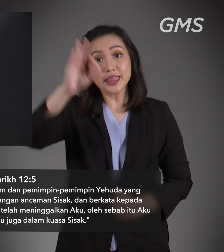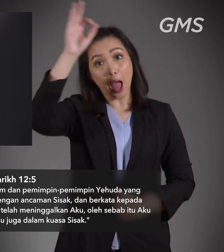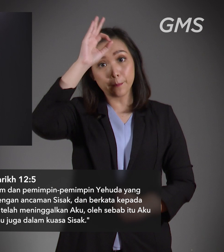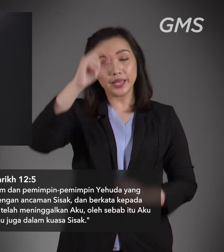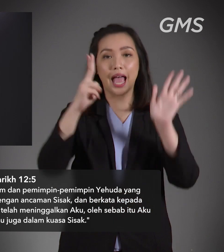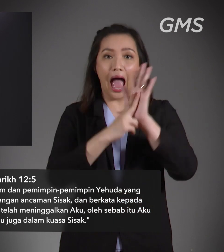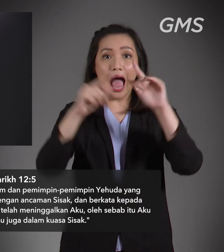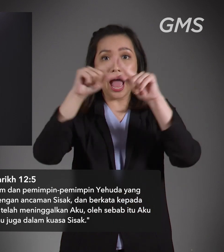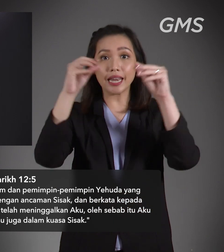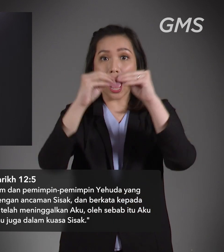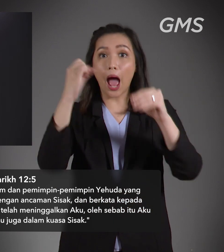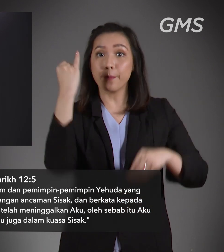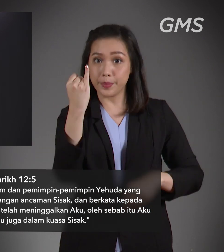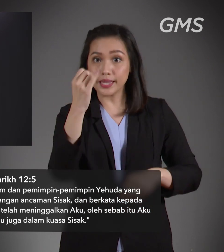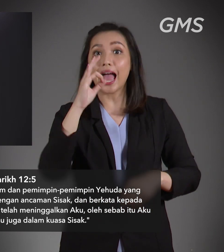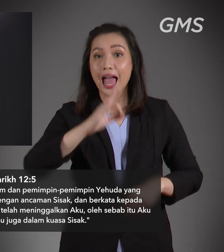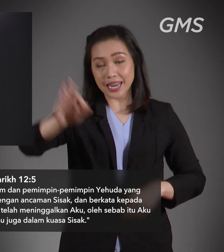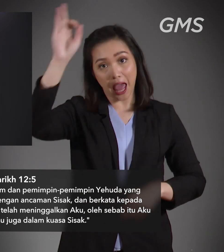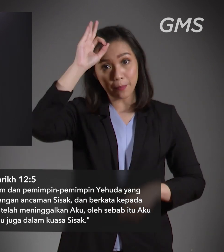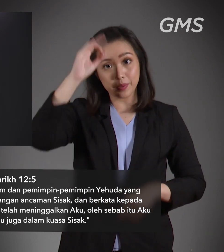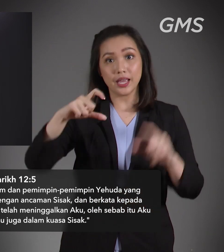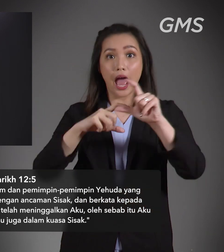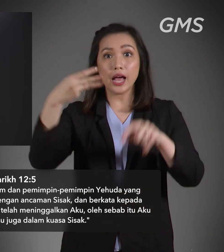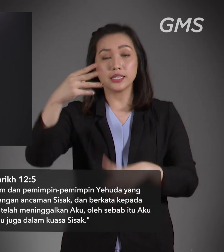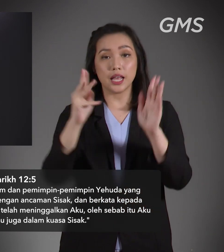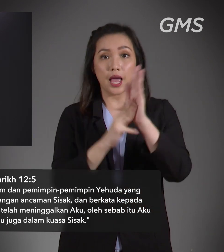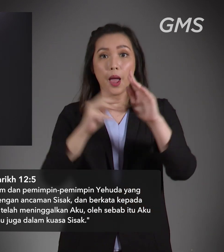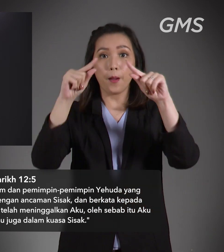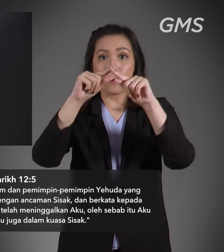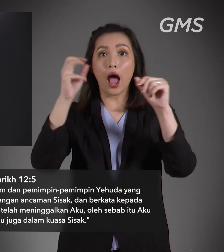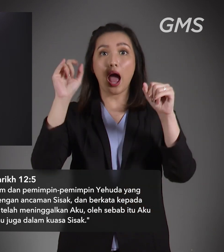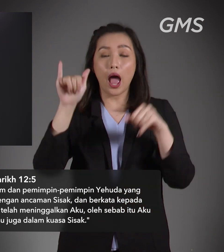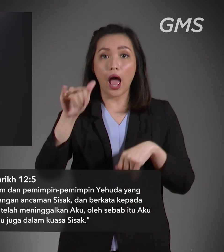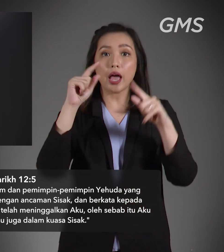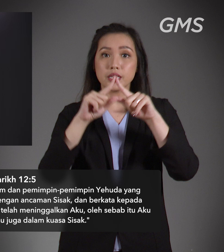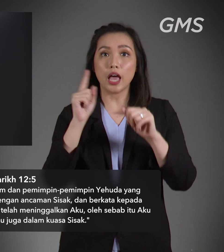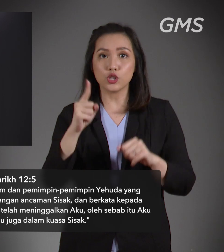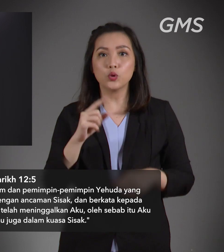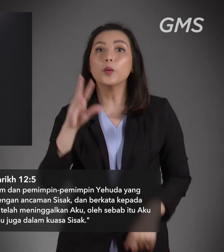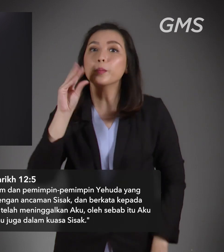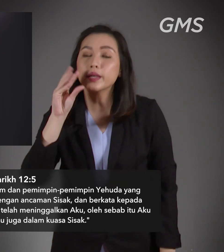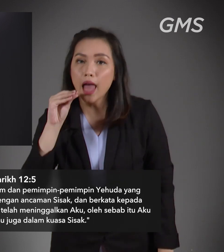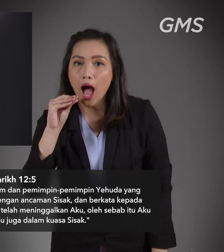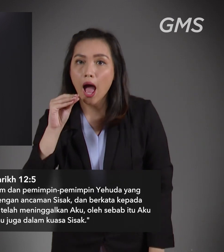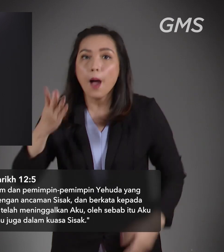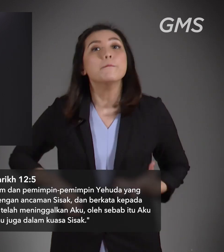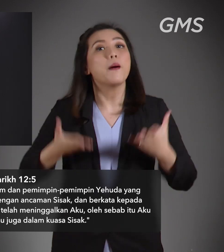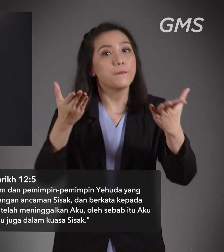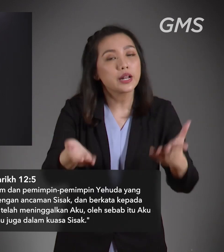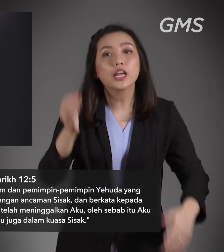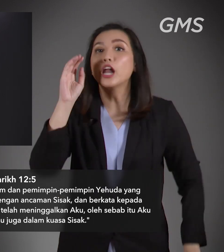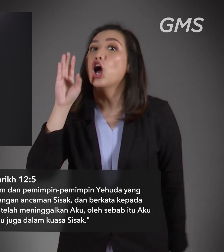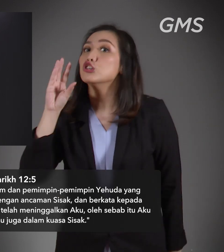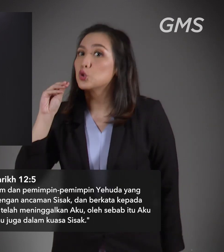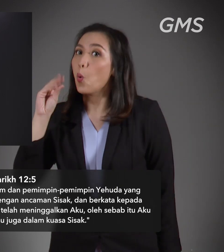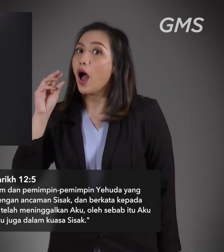perang saudara. Juga Nabi Semaya, kali ini dia beritahu kesalahan Rehabeam apa. Saya kagum dan salut dengan Nabi ini yang berani bicara